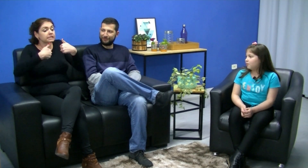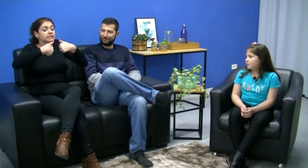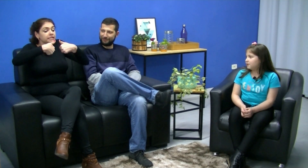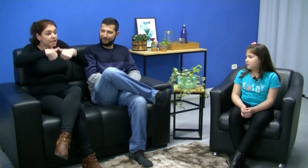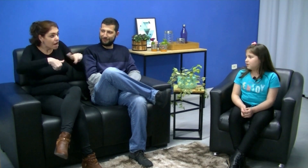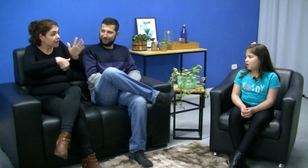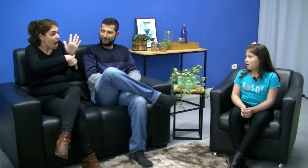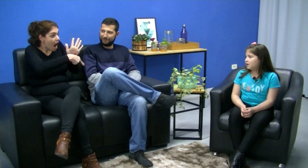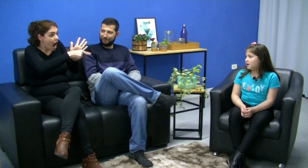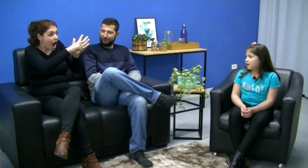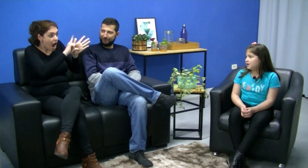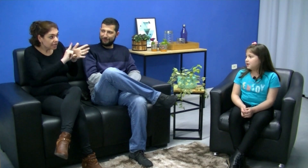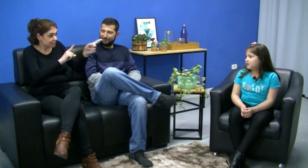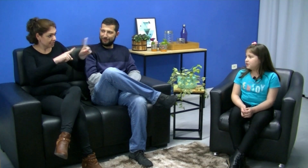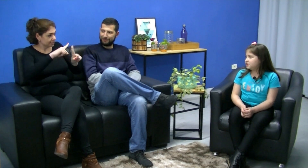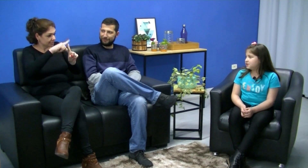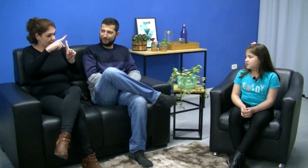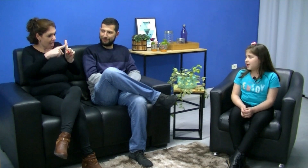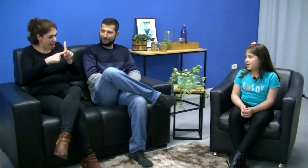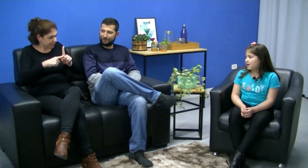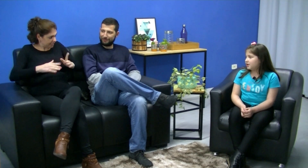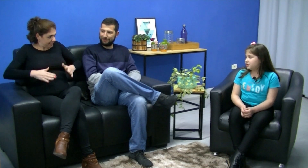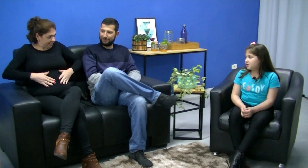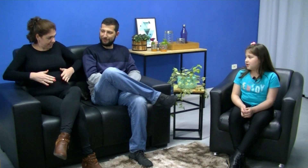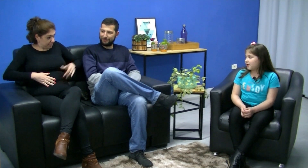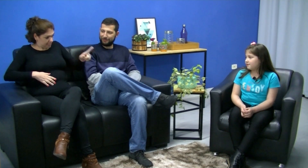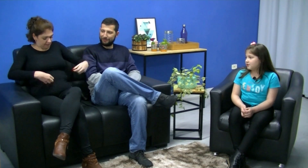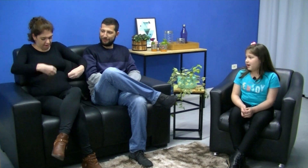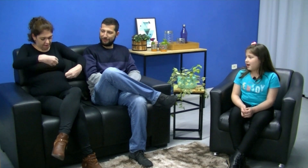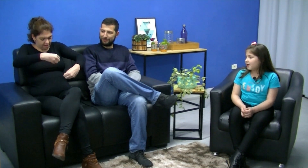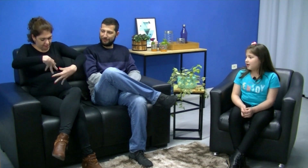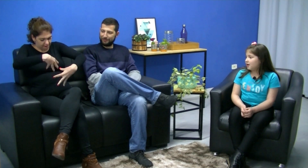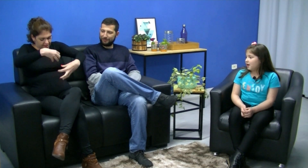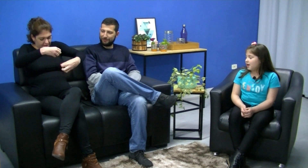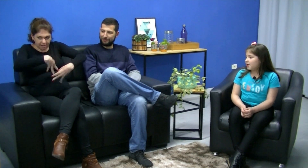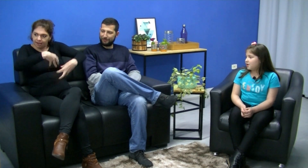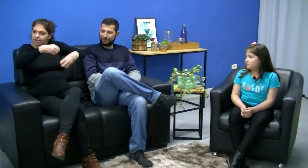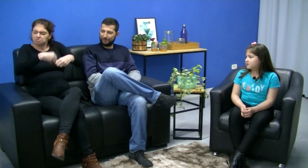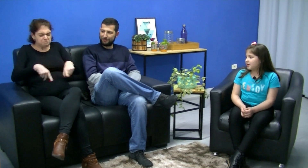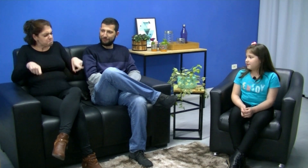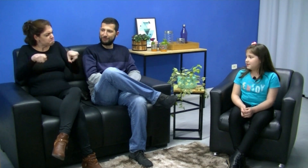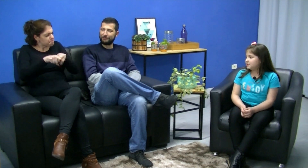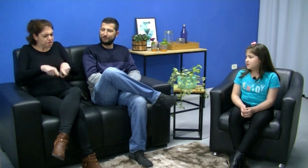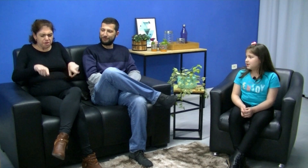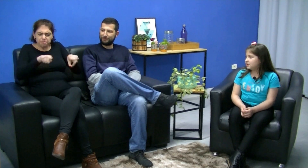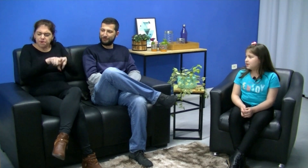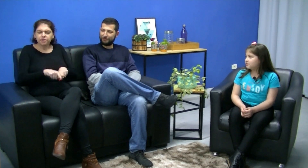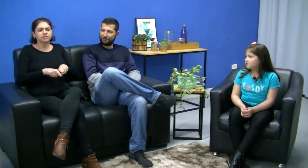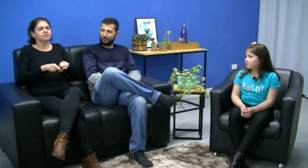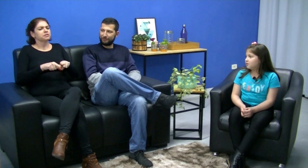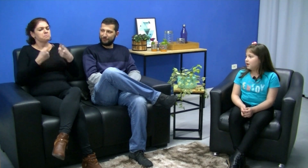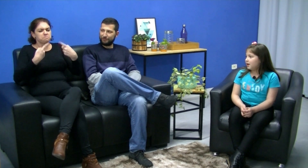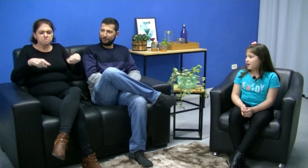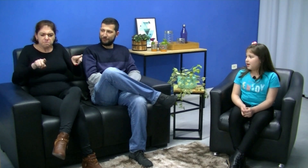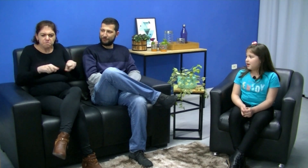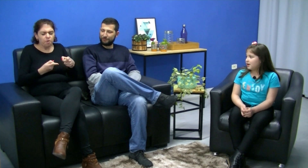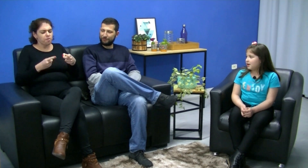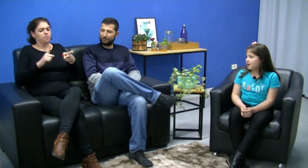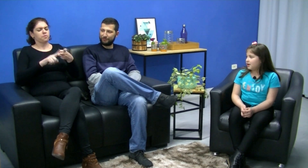comigo na cola, antes de engravidar, eu estava ensinando